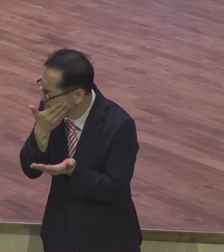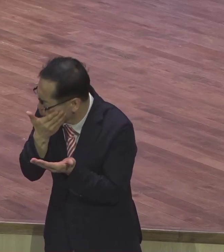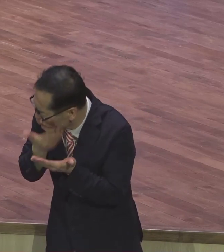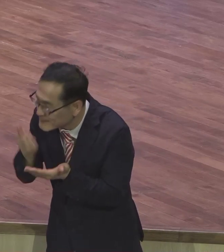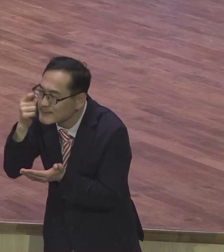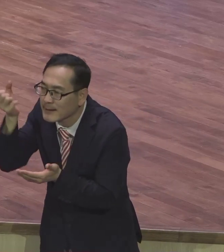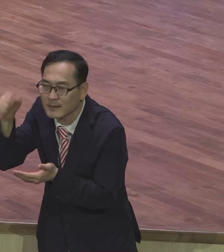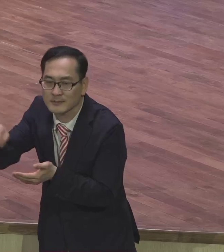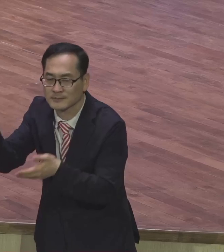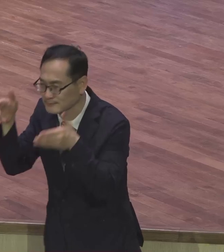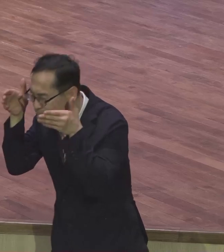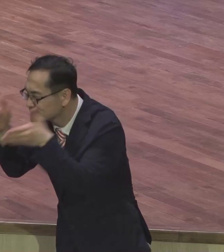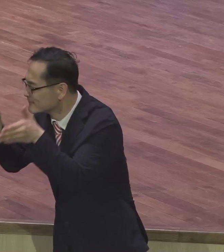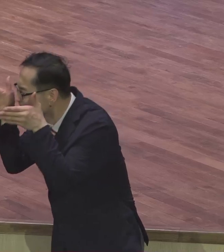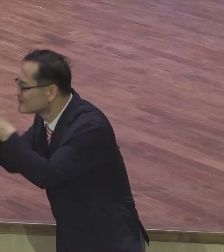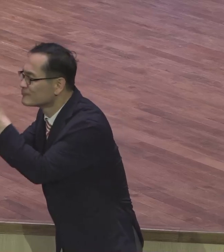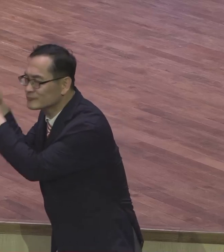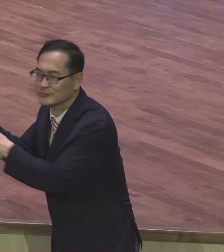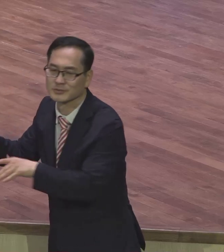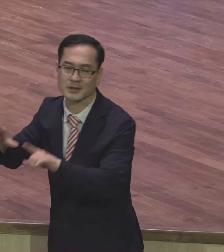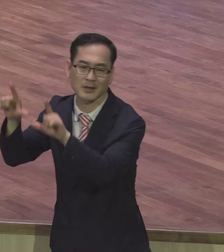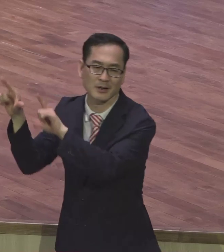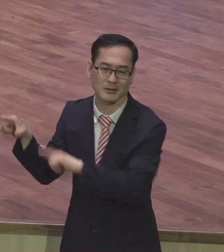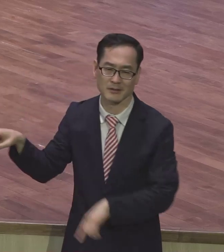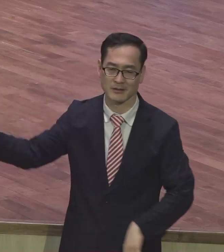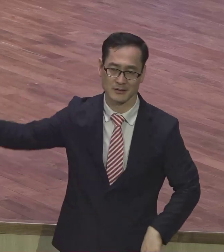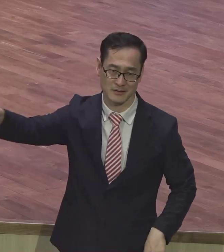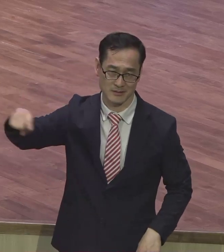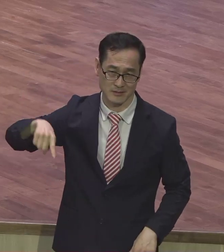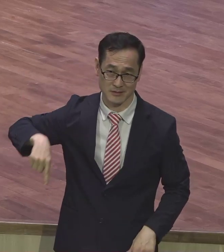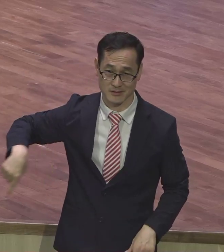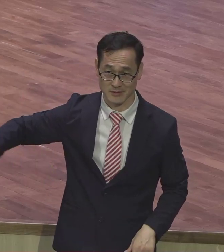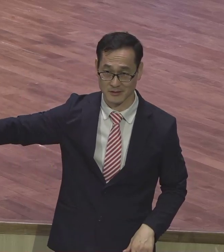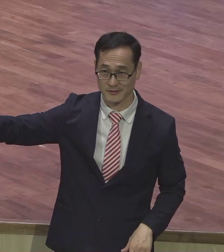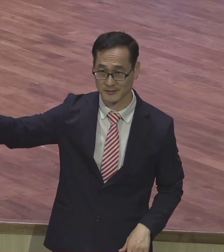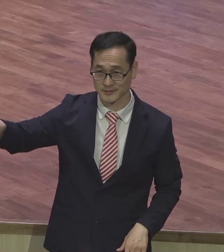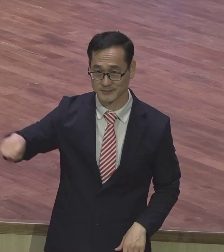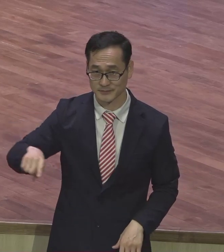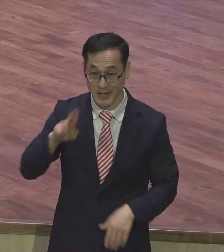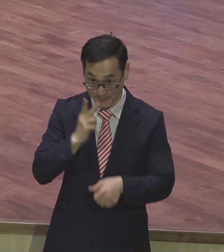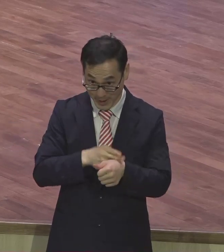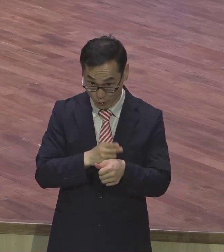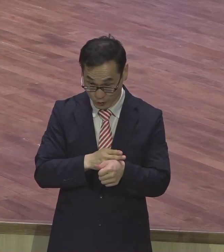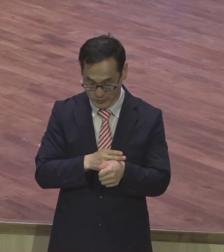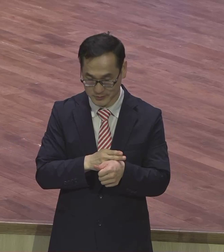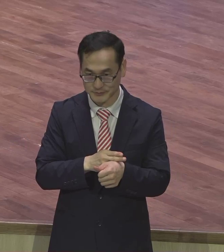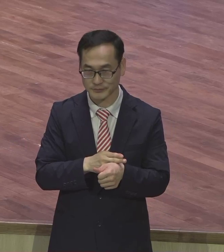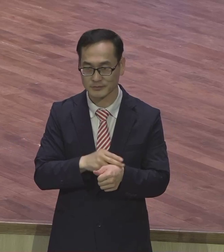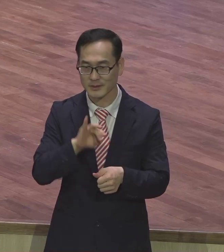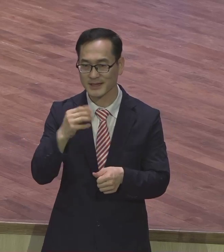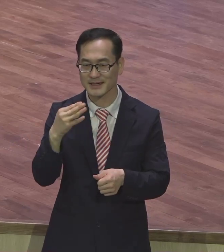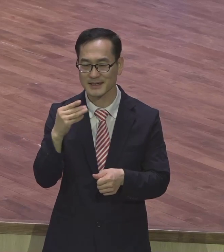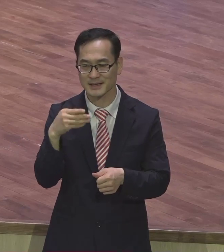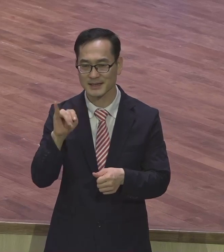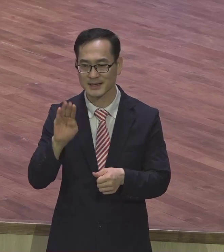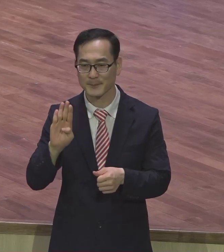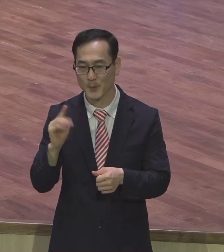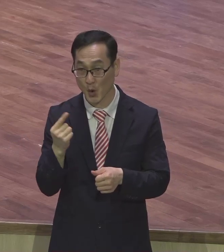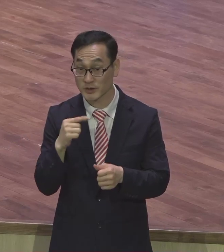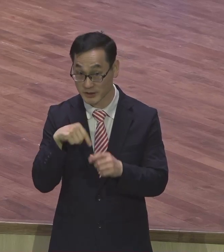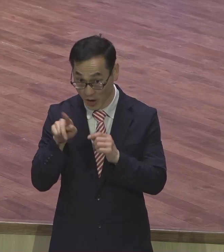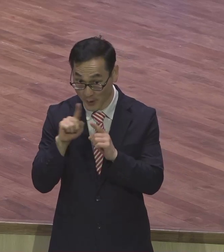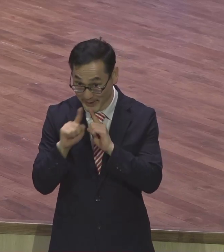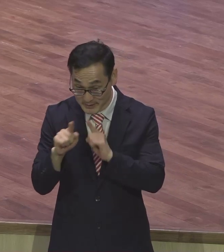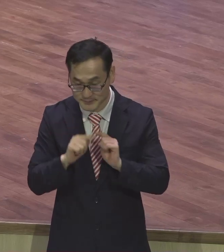줄로 착각하고 그렇게 살아가는 사람들 너무나 많아요 사도 바울은 빌리포 3장 5절 6절에서 자신의 열심과